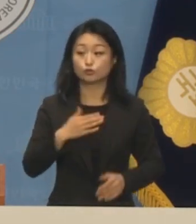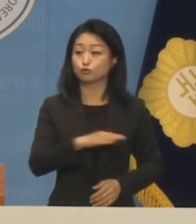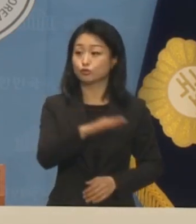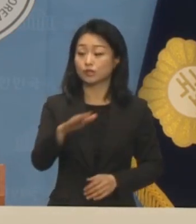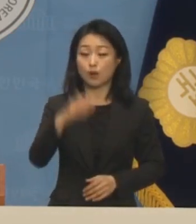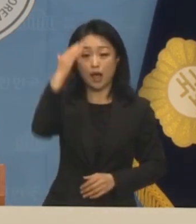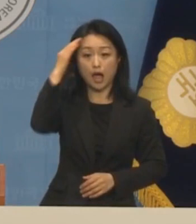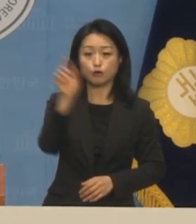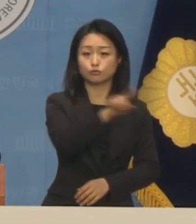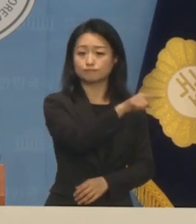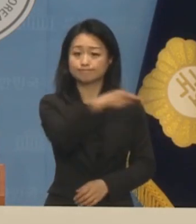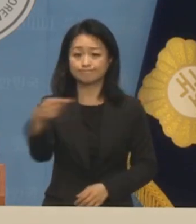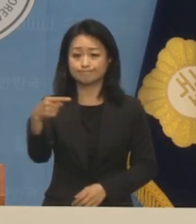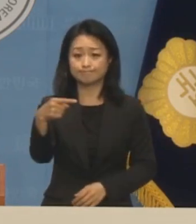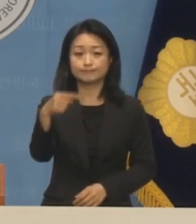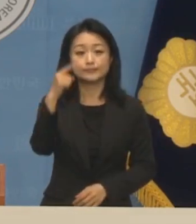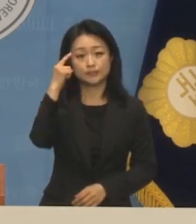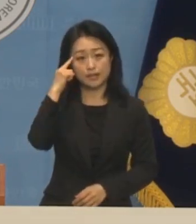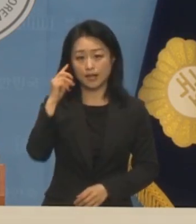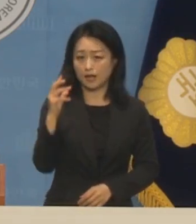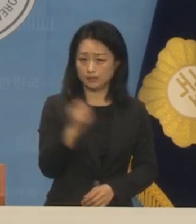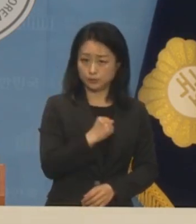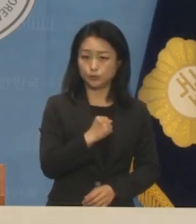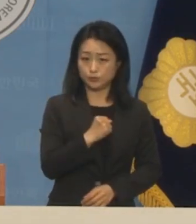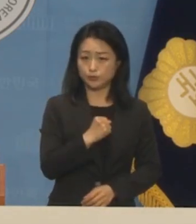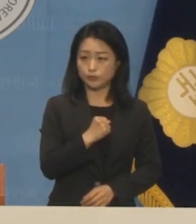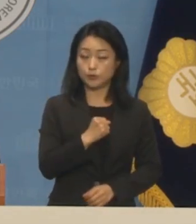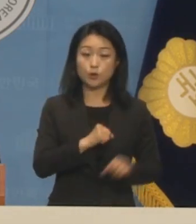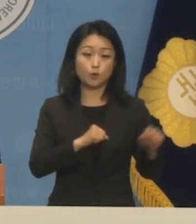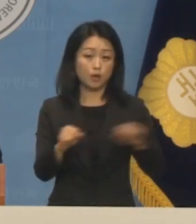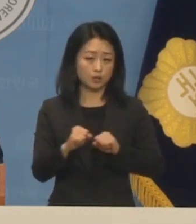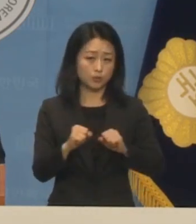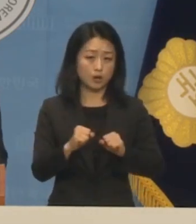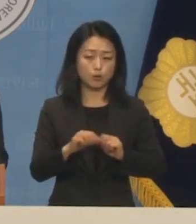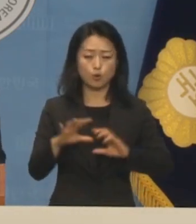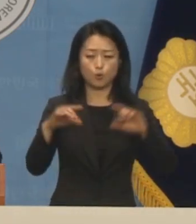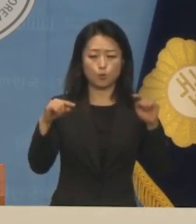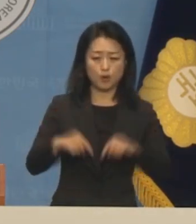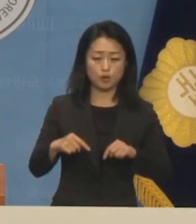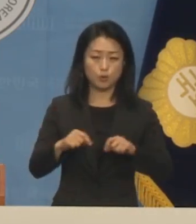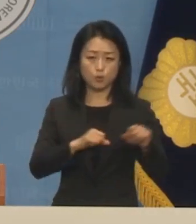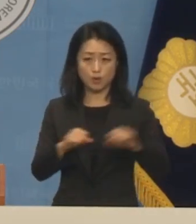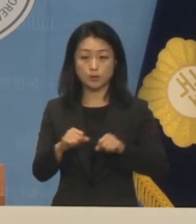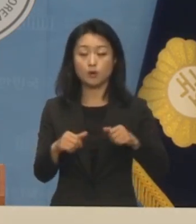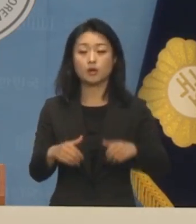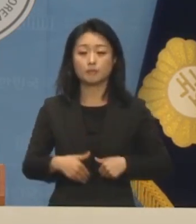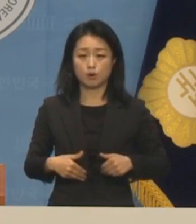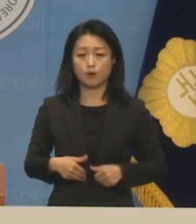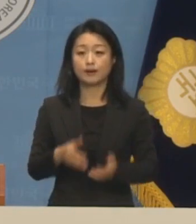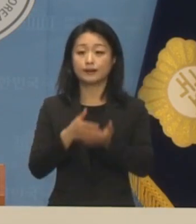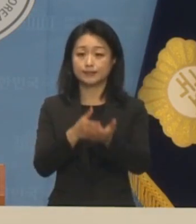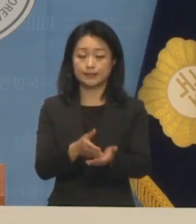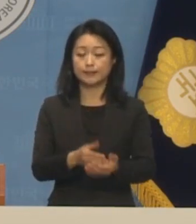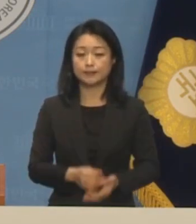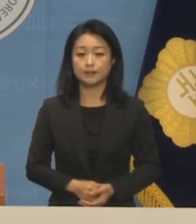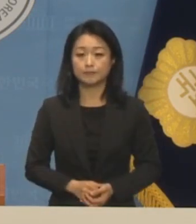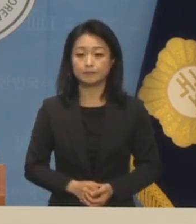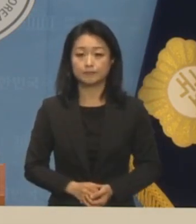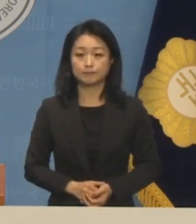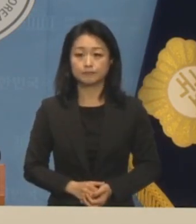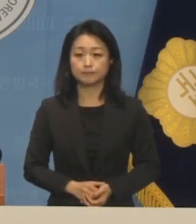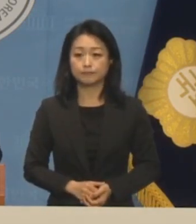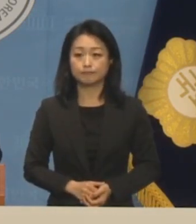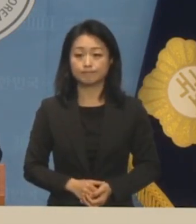코리아 퍼스트, 한국 제일주의 외교에 관한 한 그런 외교가 필요하다, 이렇게 생각합니다.